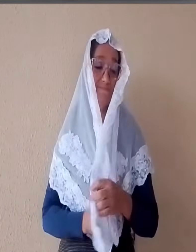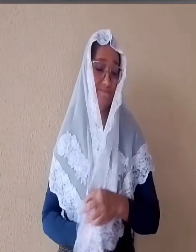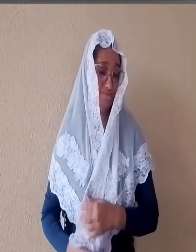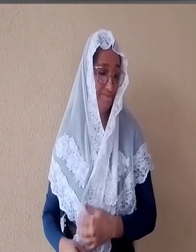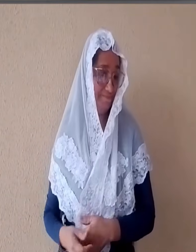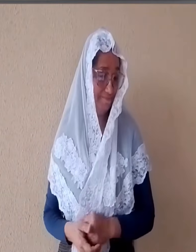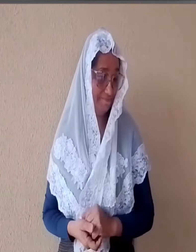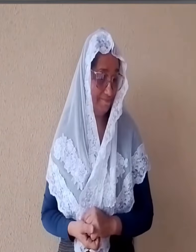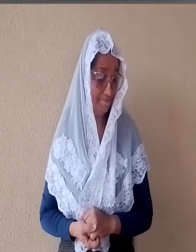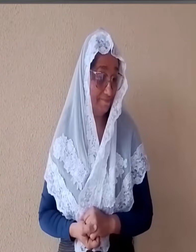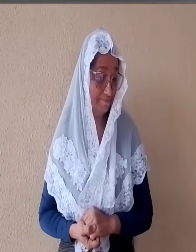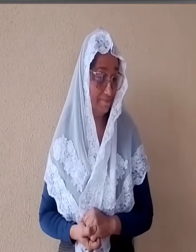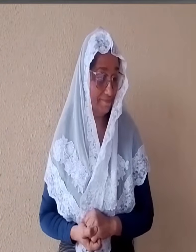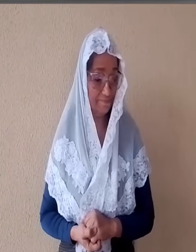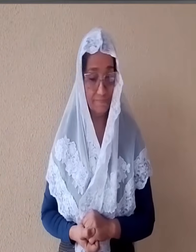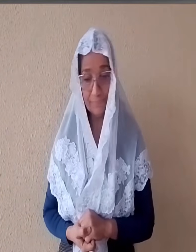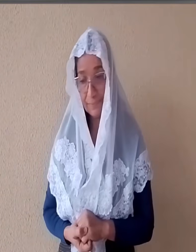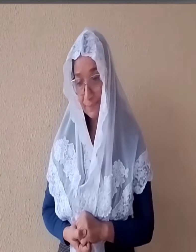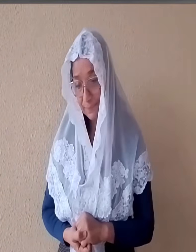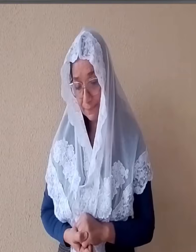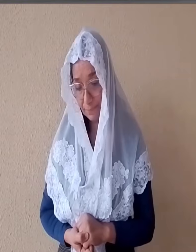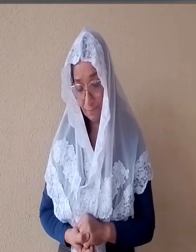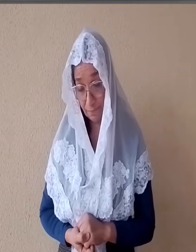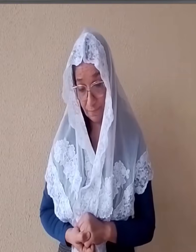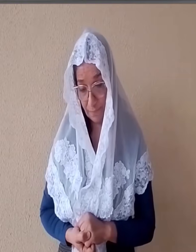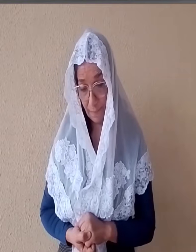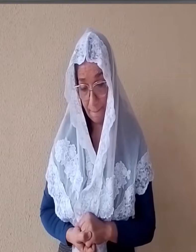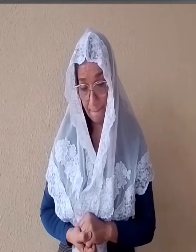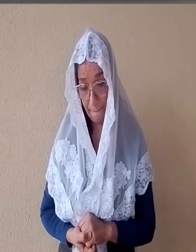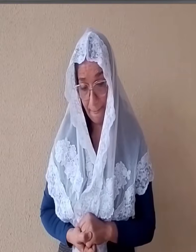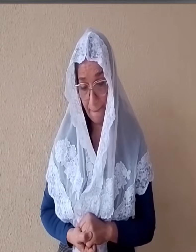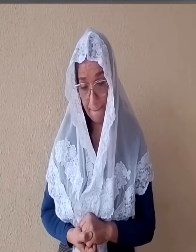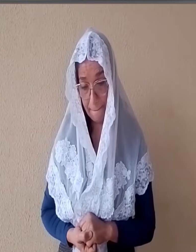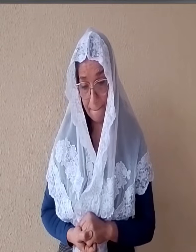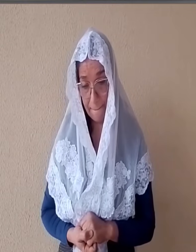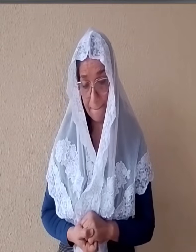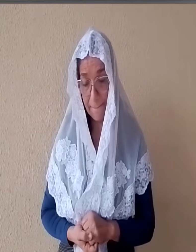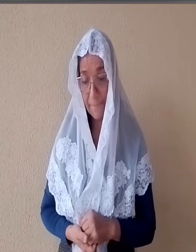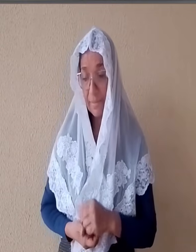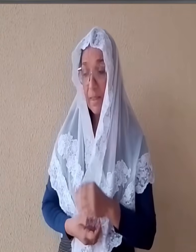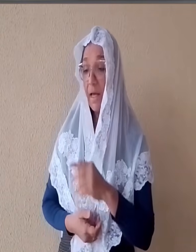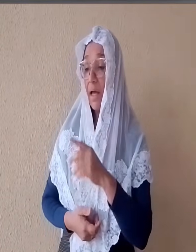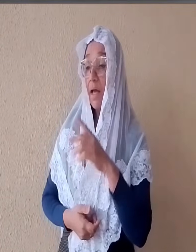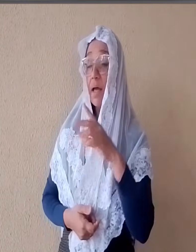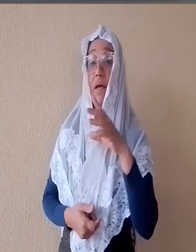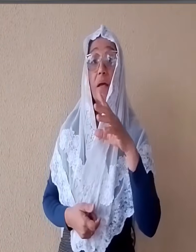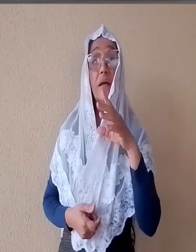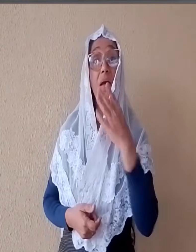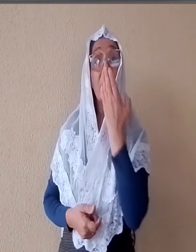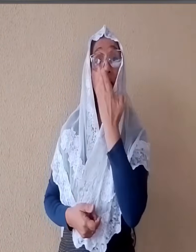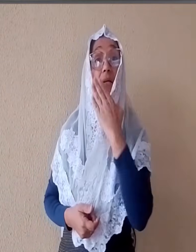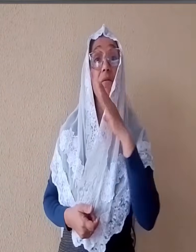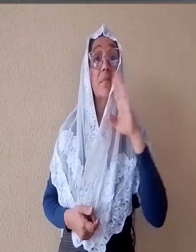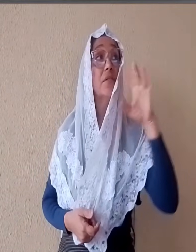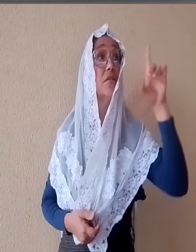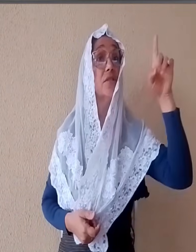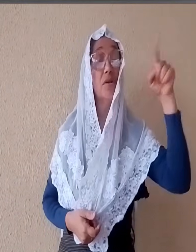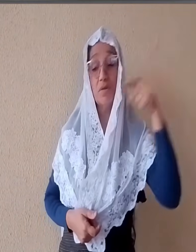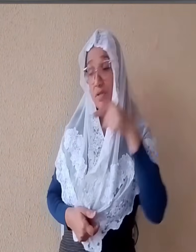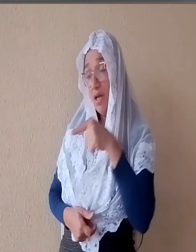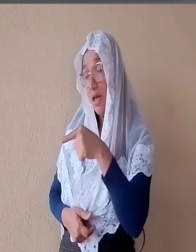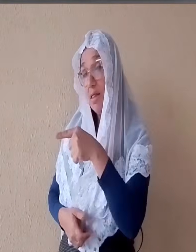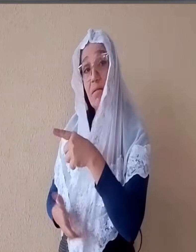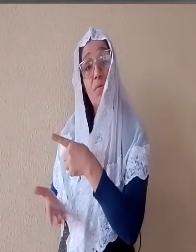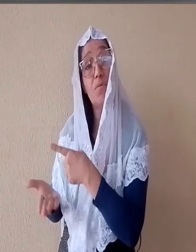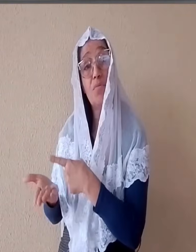sigo aquilo que eu deixei. Bendito é o nome do Senhor. Ah, Senhor, o que eu faço? Vai até os